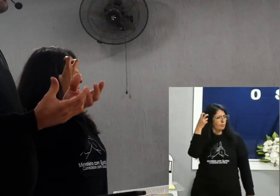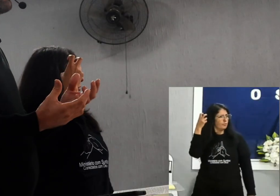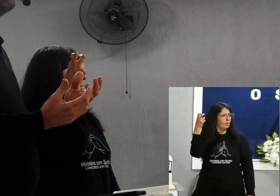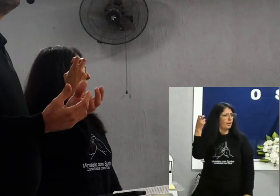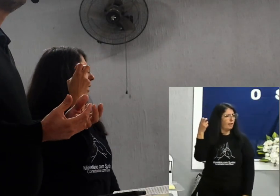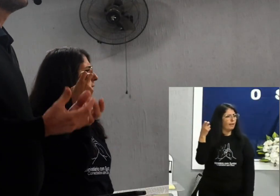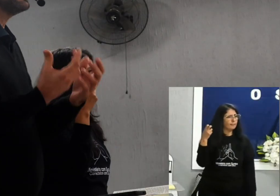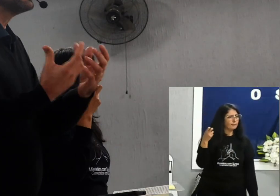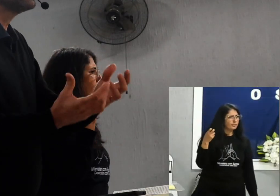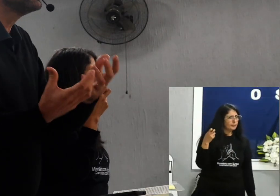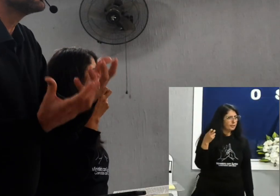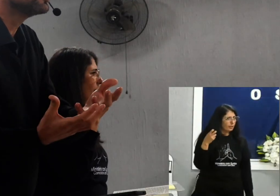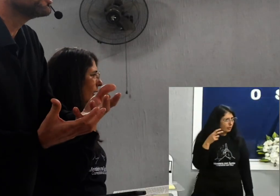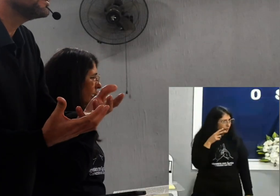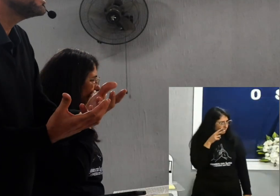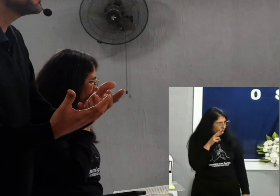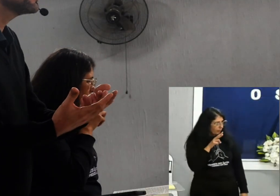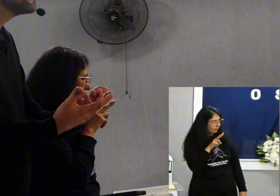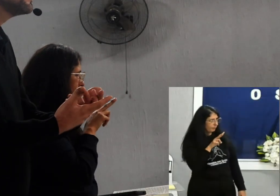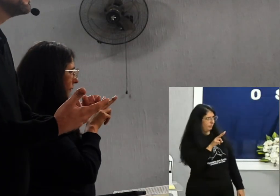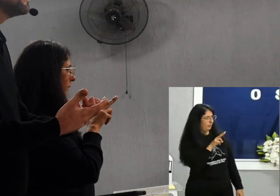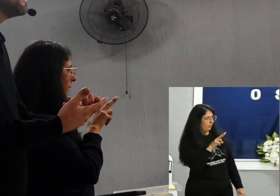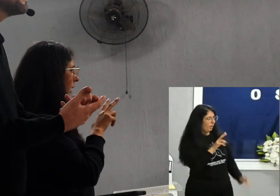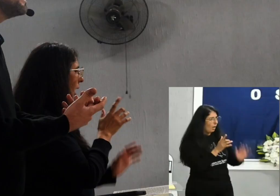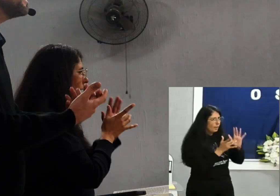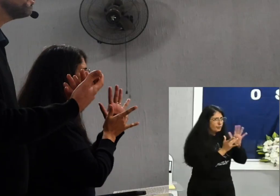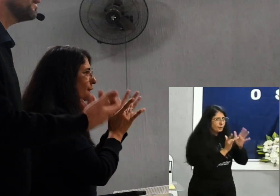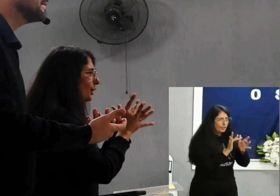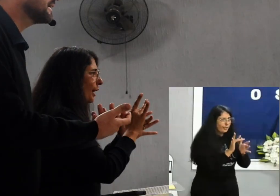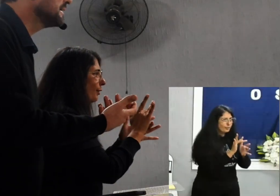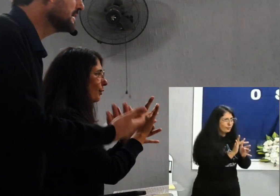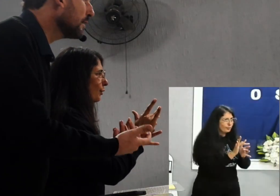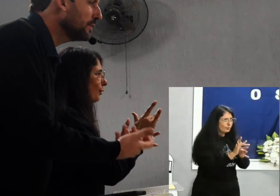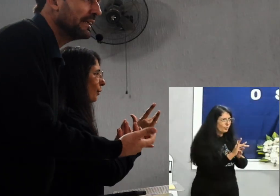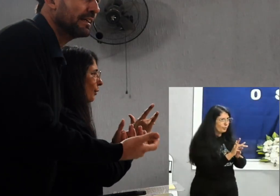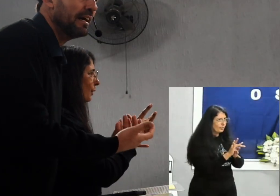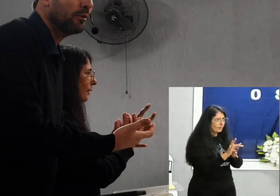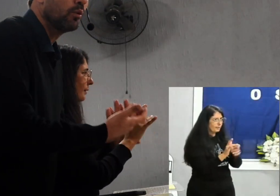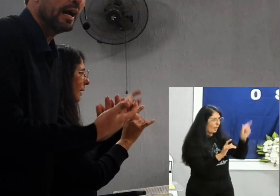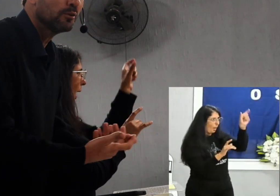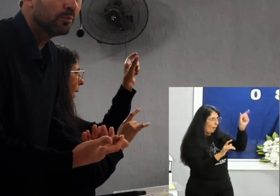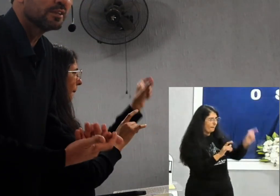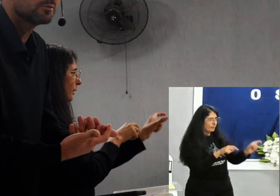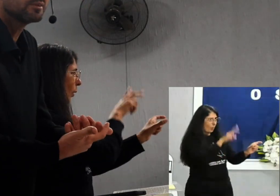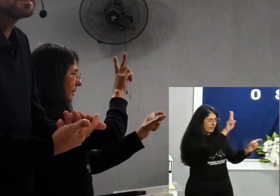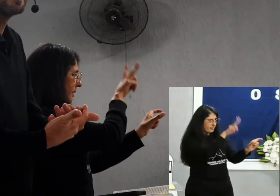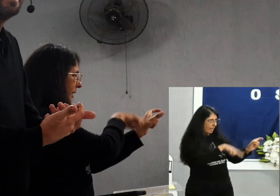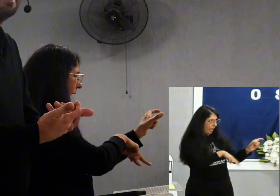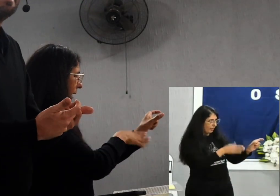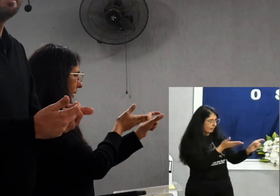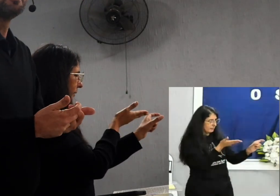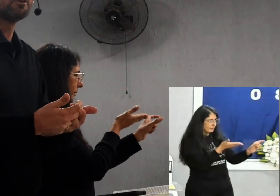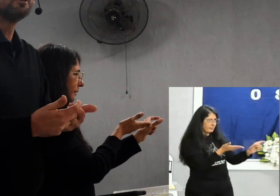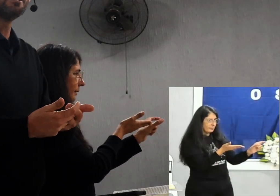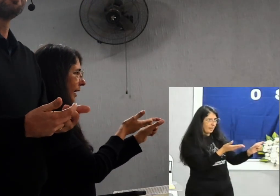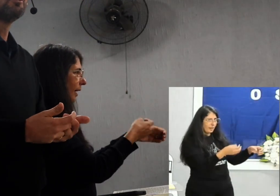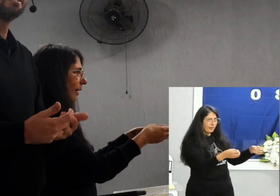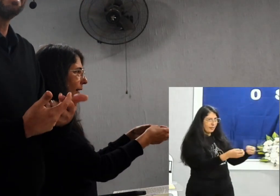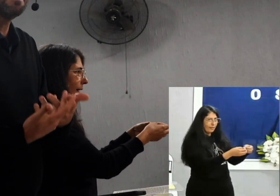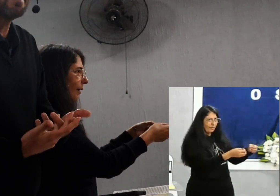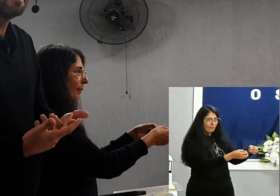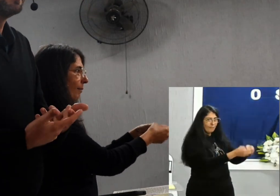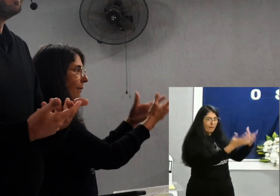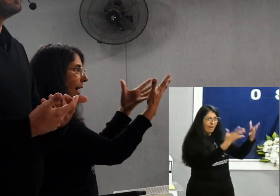se deparam com um milagre que Jesus fez, aquele rapaz, aquele cego de nascença é curado por Jesus. E eles ficam diante